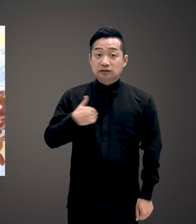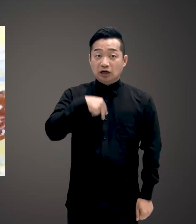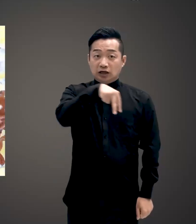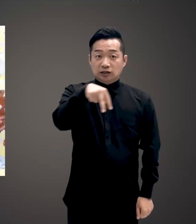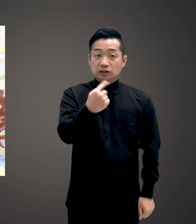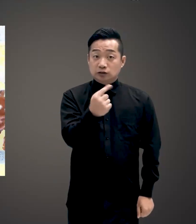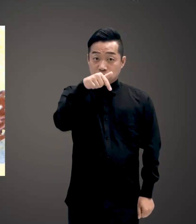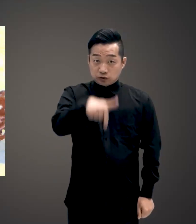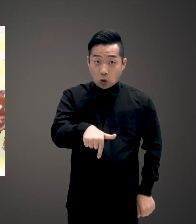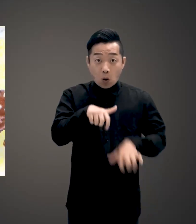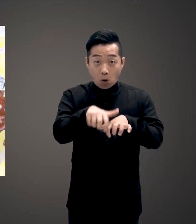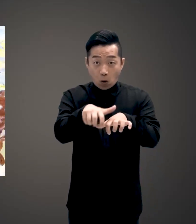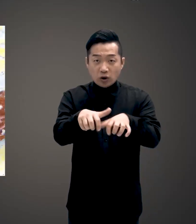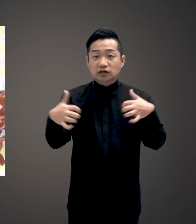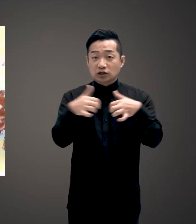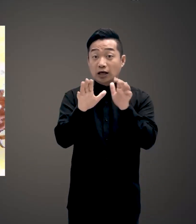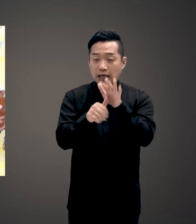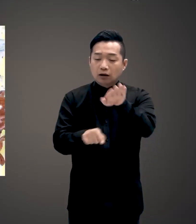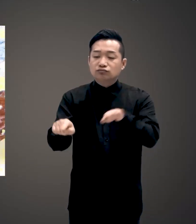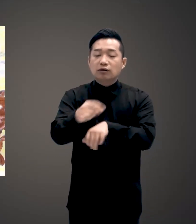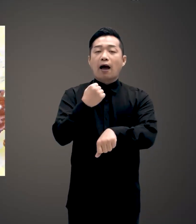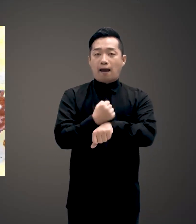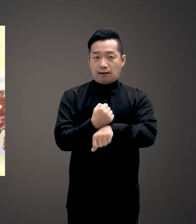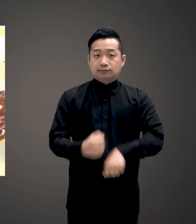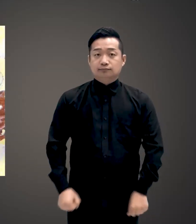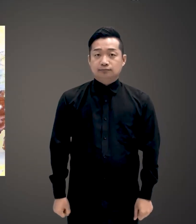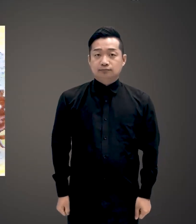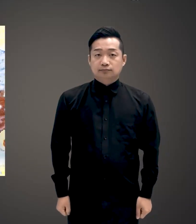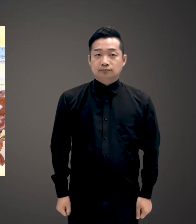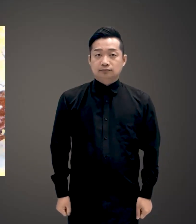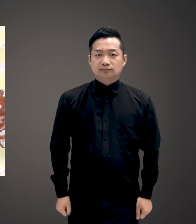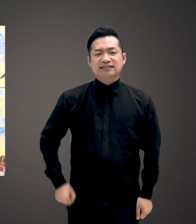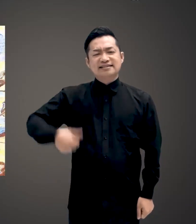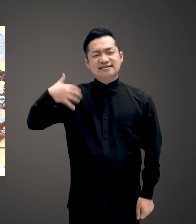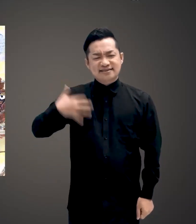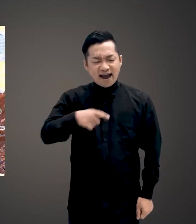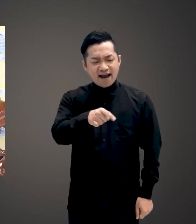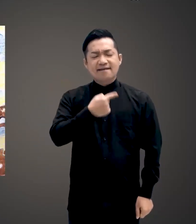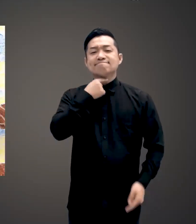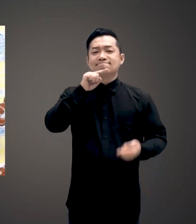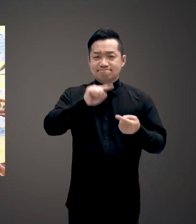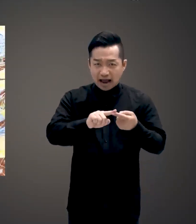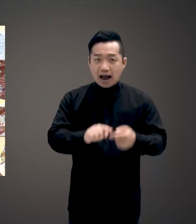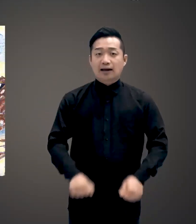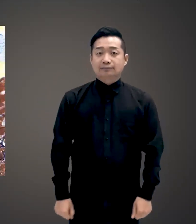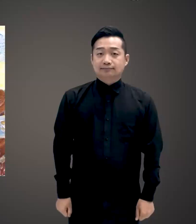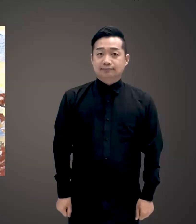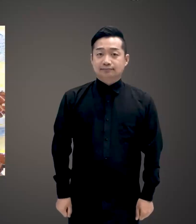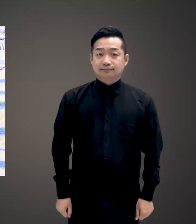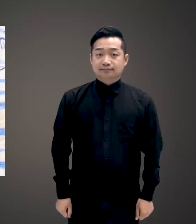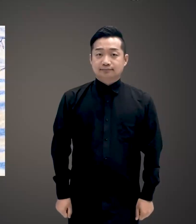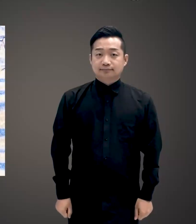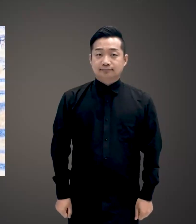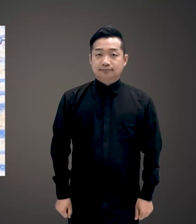저희 속 돌격대가 이번 전쟁에서 선두에 서겠습니다. 캬, 내 마음에 쏙